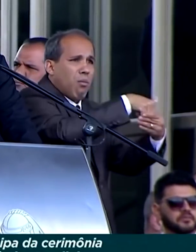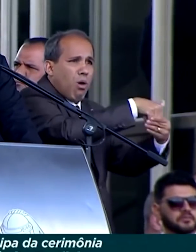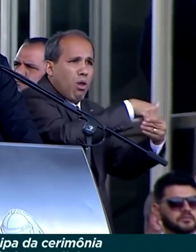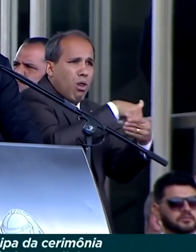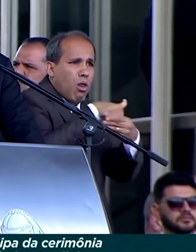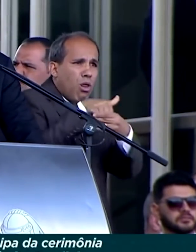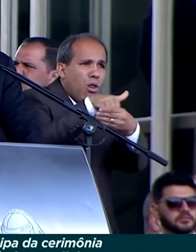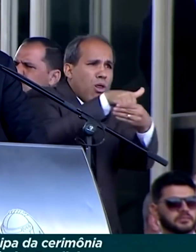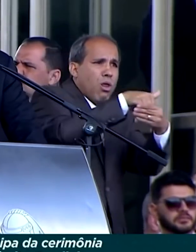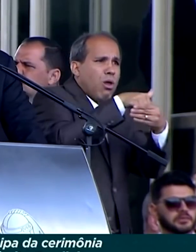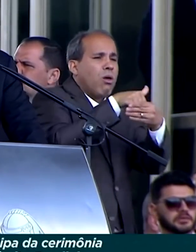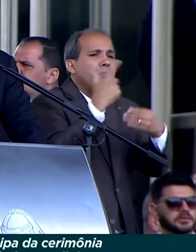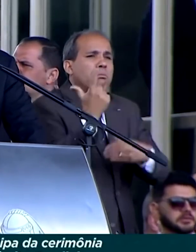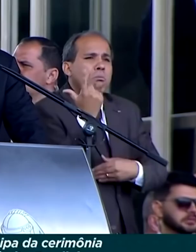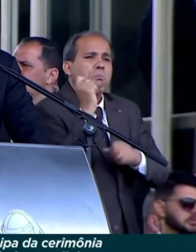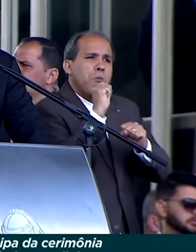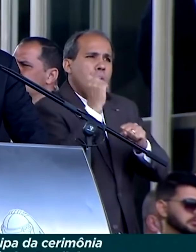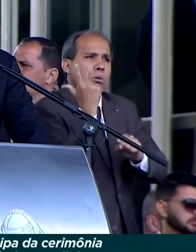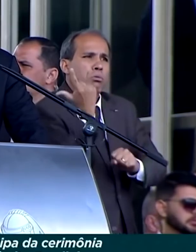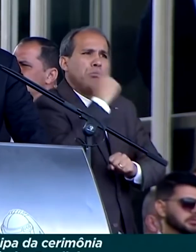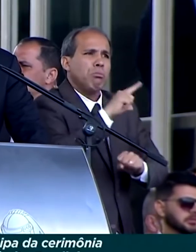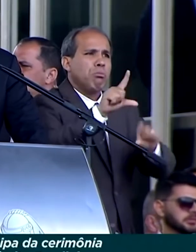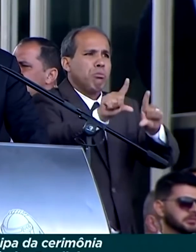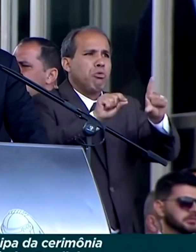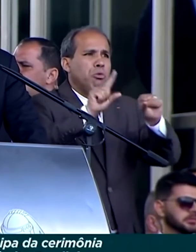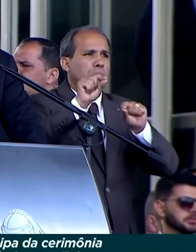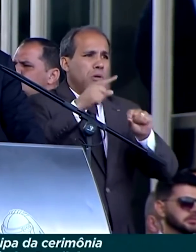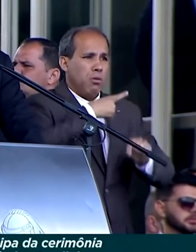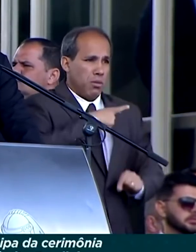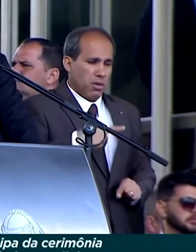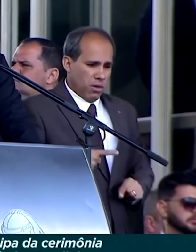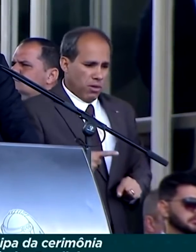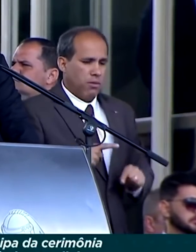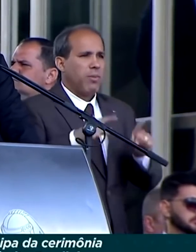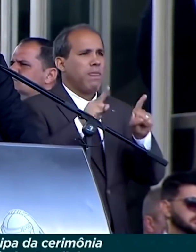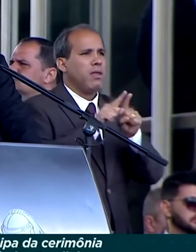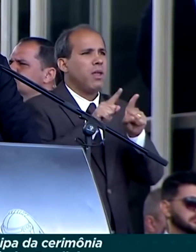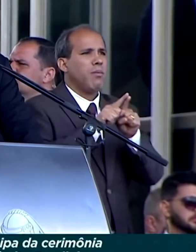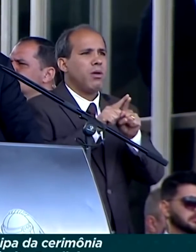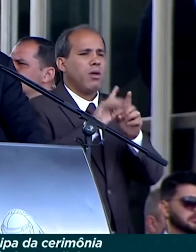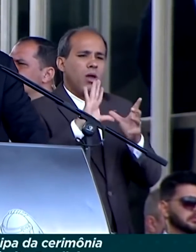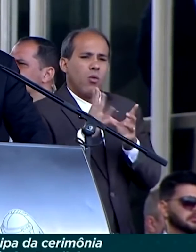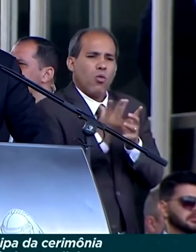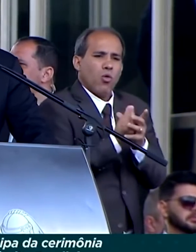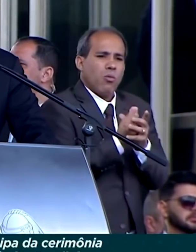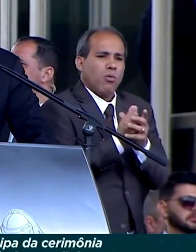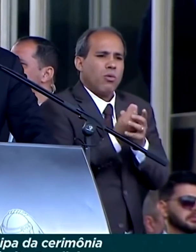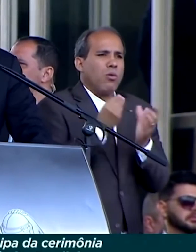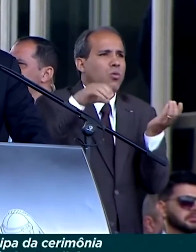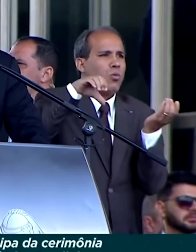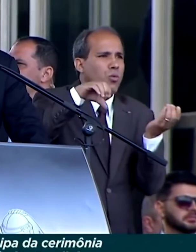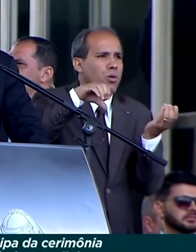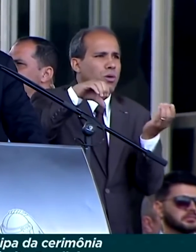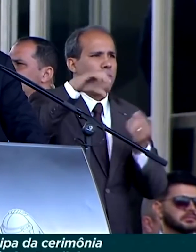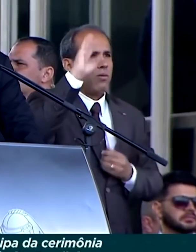fazem surgir não só o presidente da República, bem como a composição do nosso parlamento